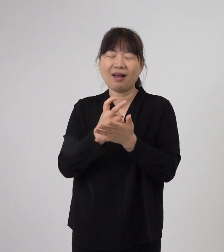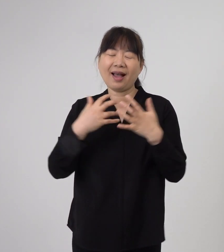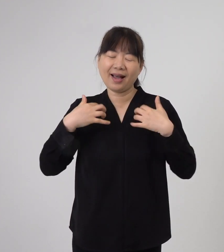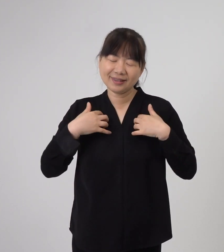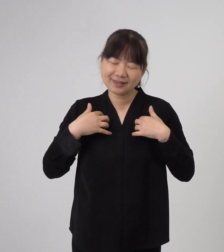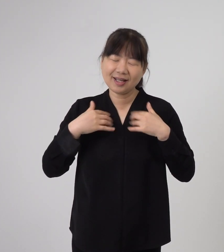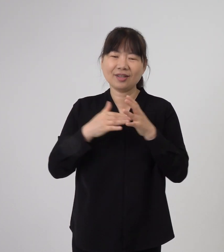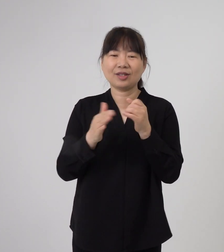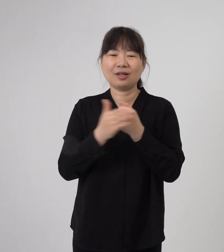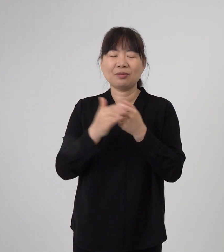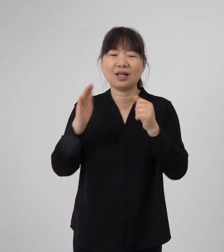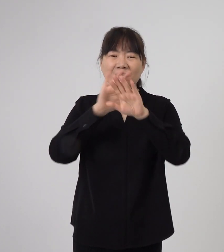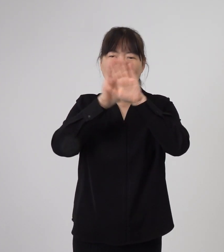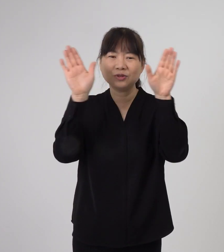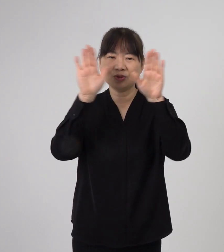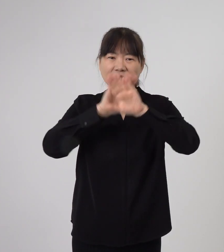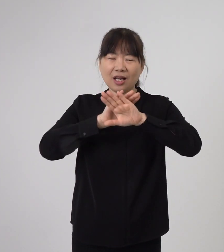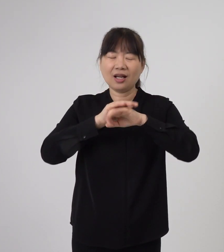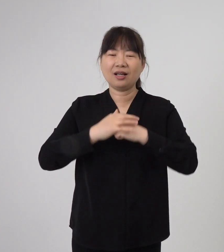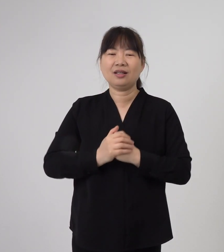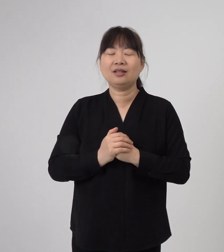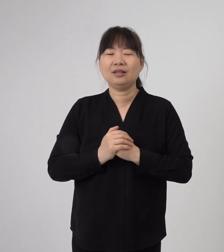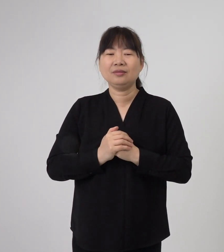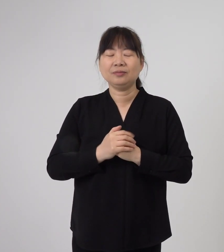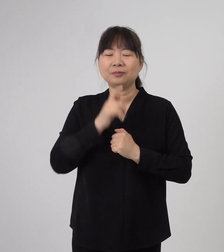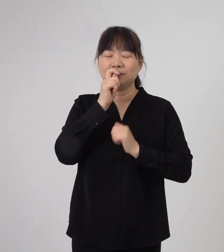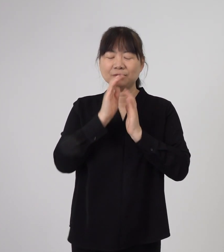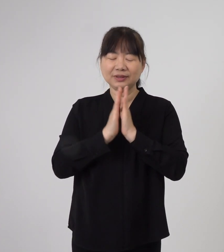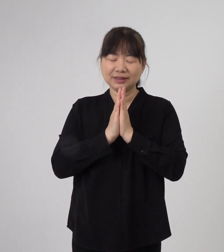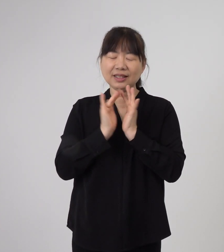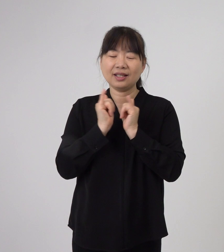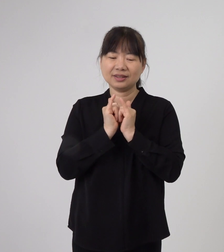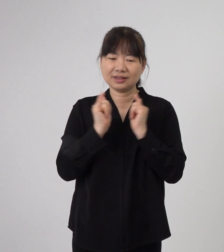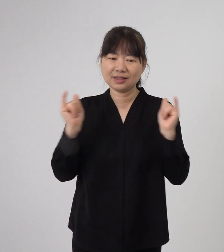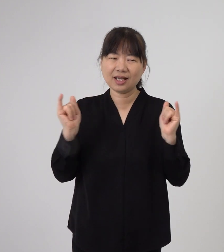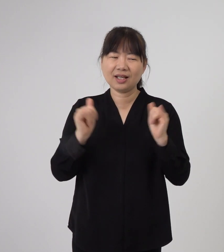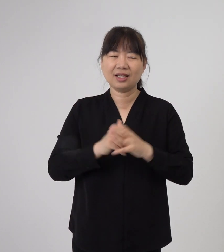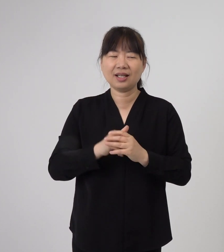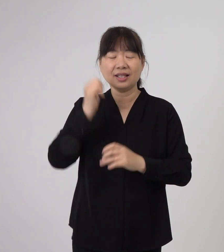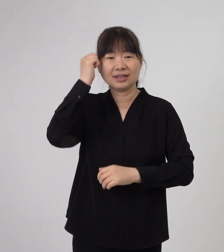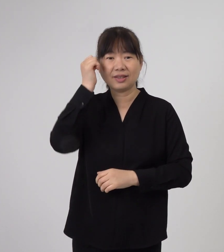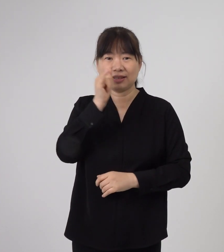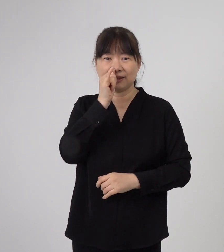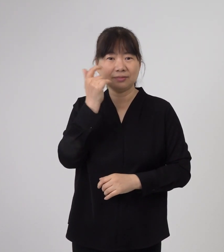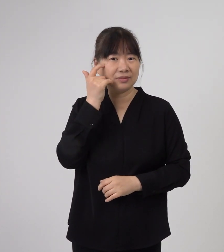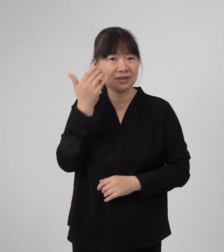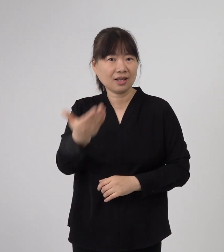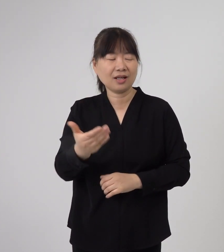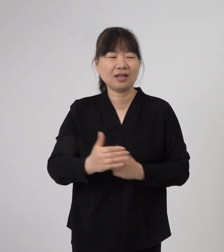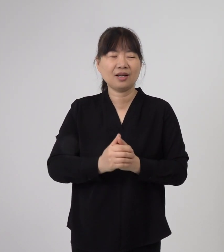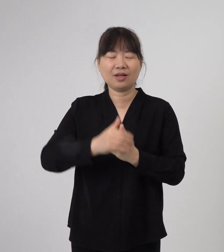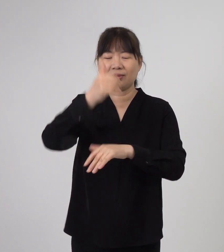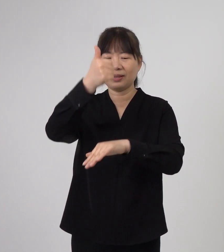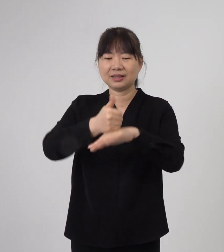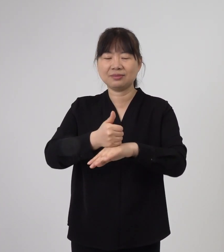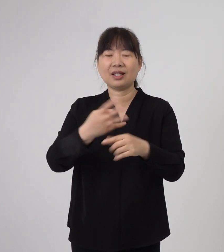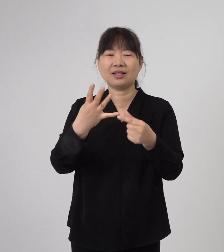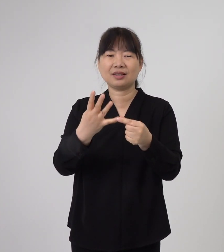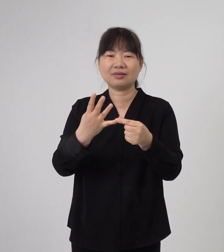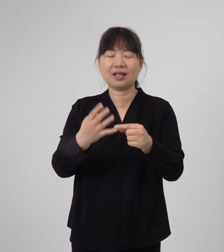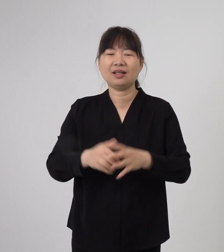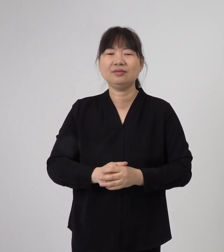즐거워하여 주야로 묵상하는 자로다. 기억나시죠? 마지막 네